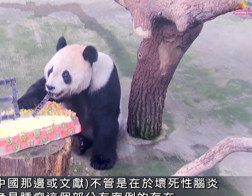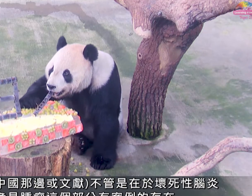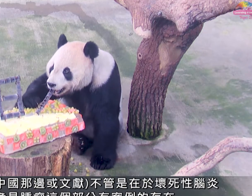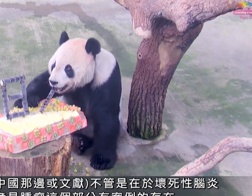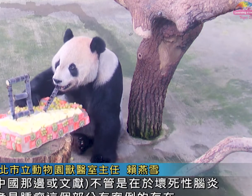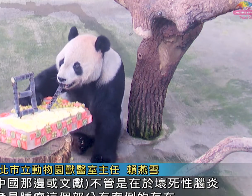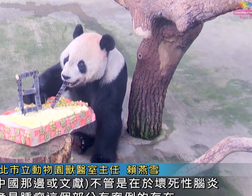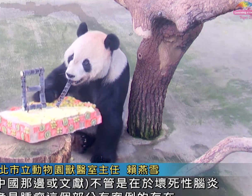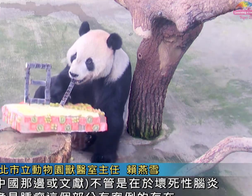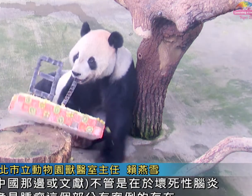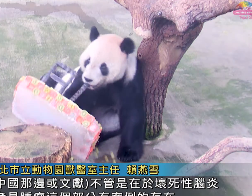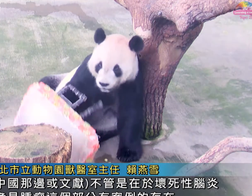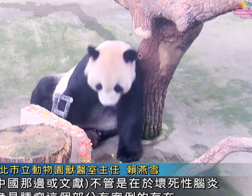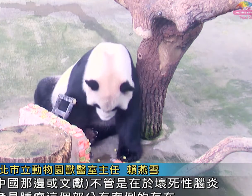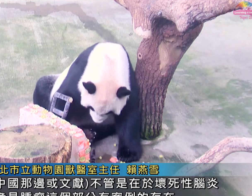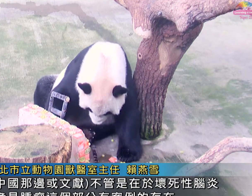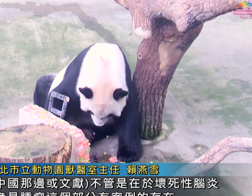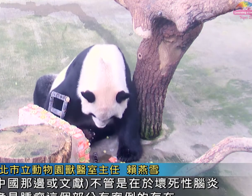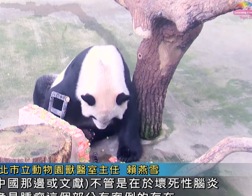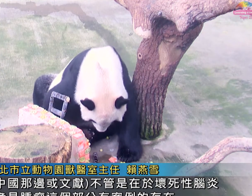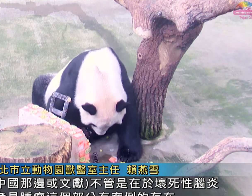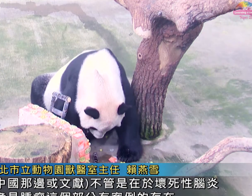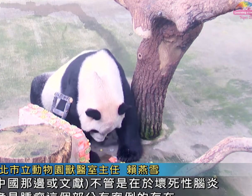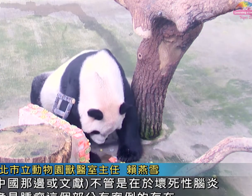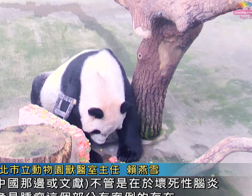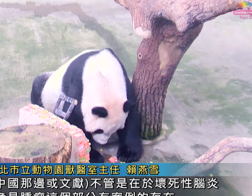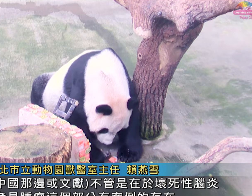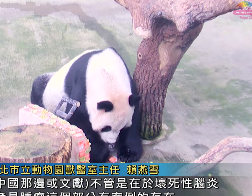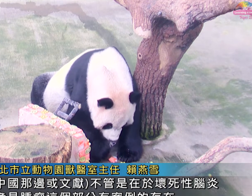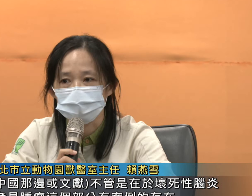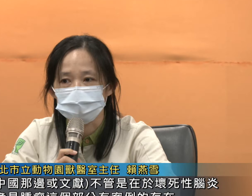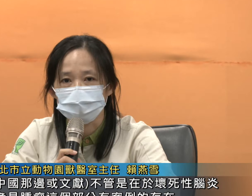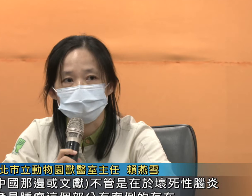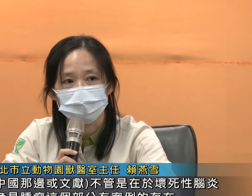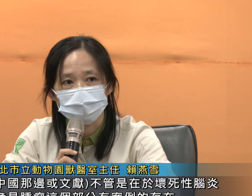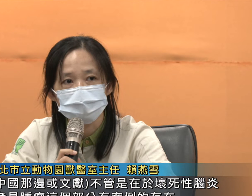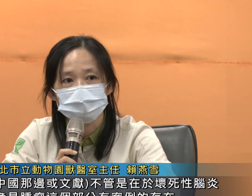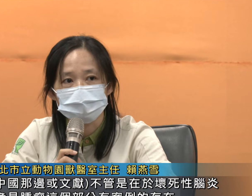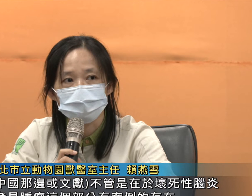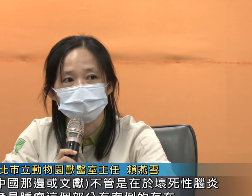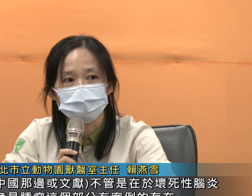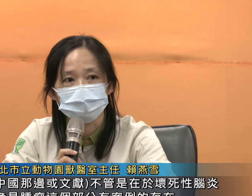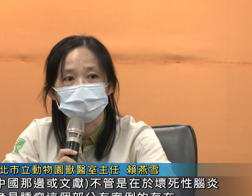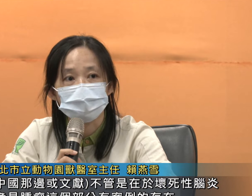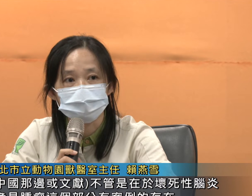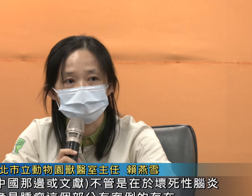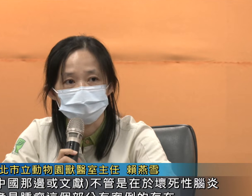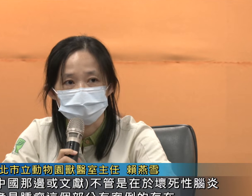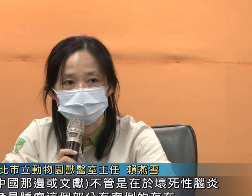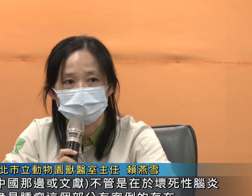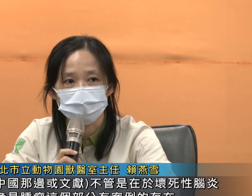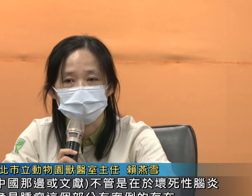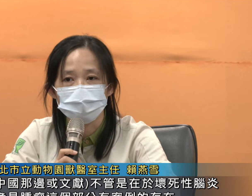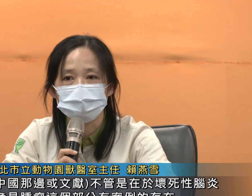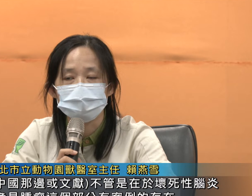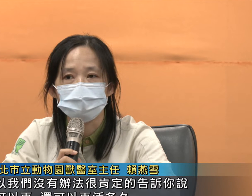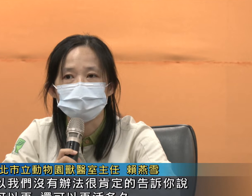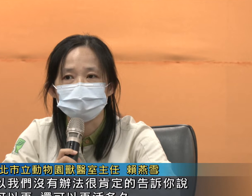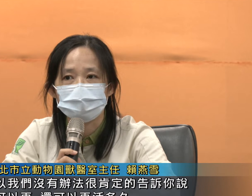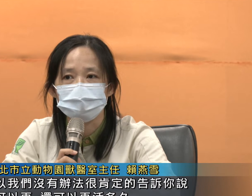是在于坏死性脑炎，或者是肿瘤这个部分有案例的存在，所以我们没有办法很